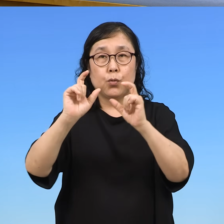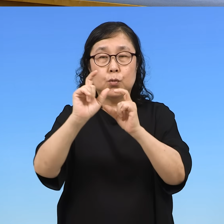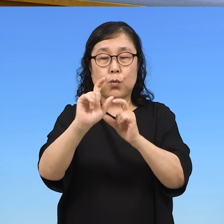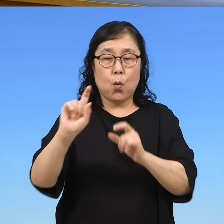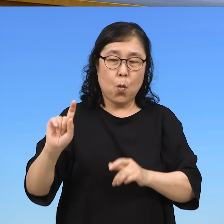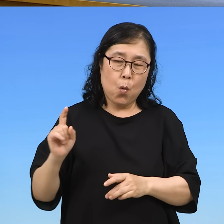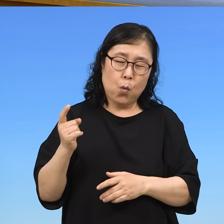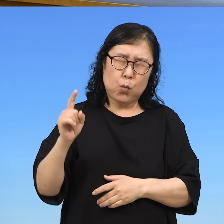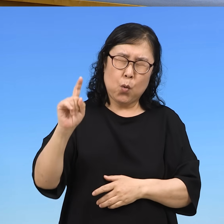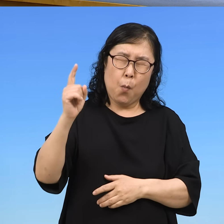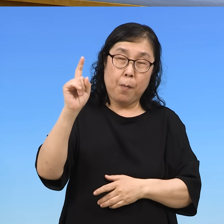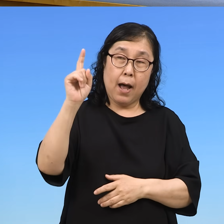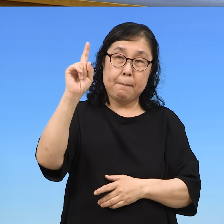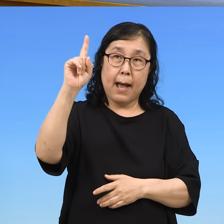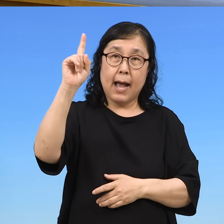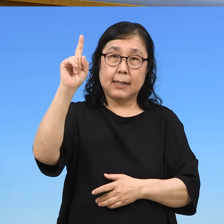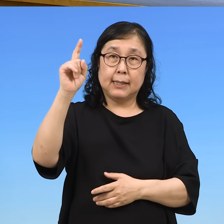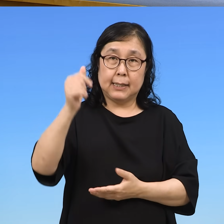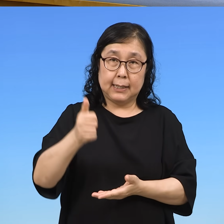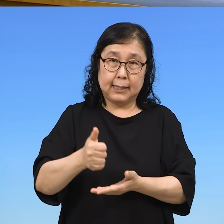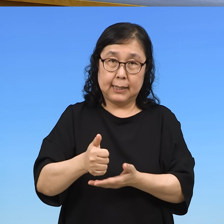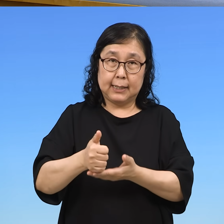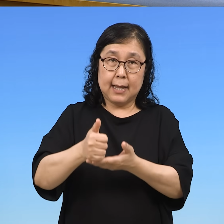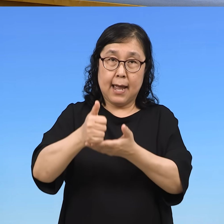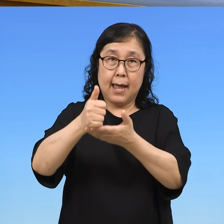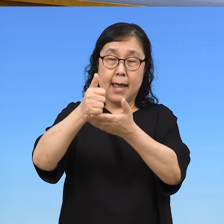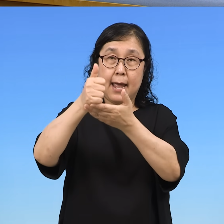우러러 볼수록 높아